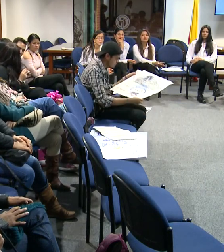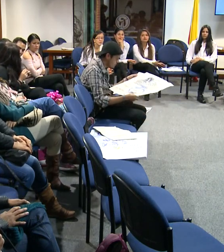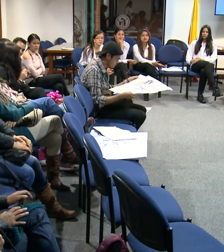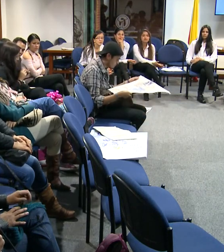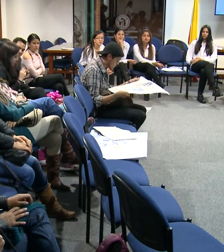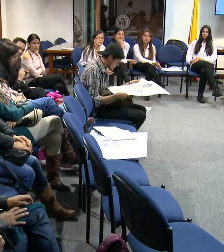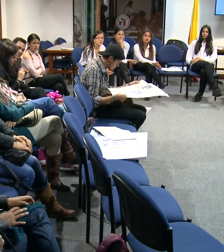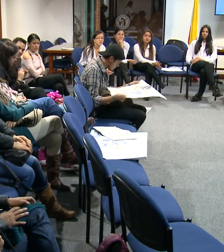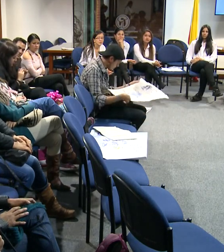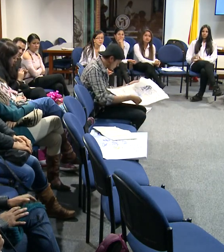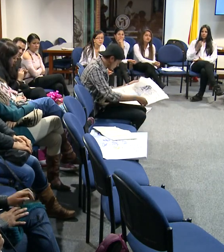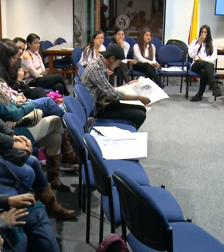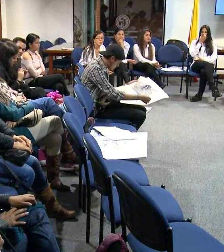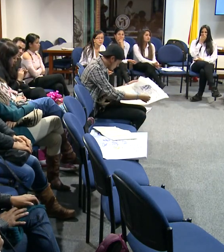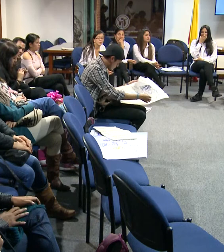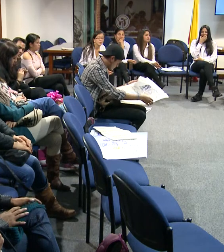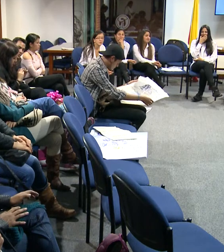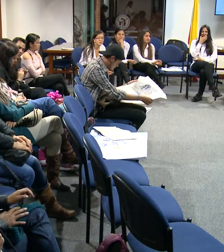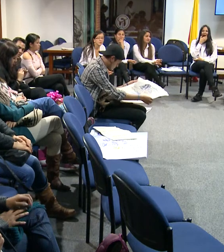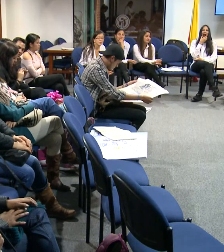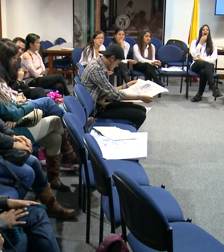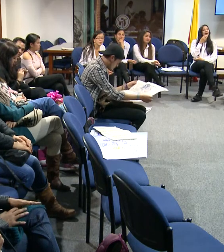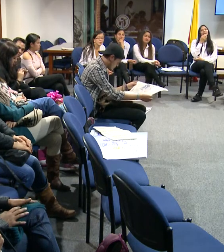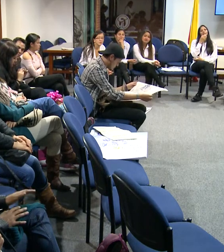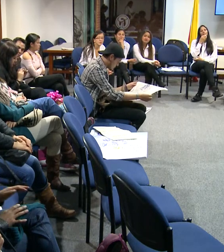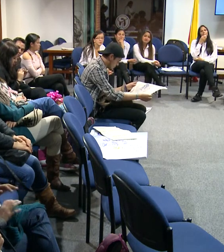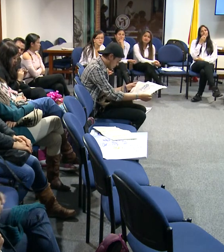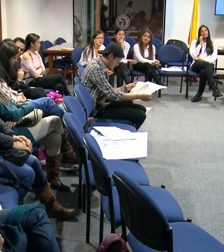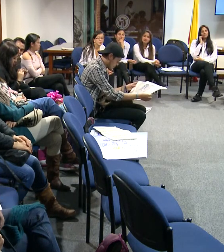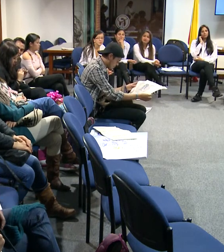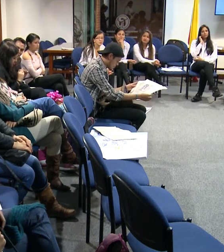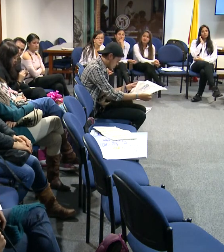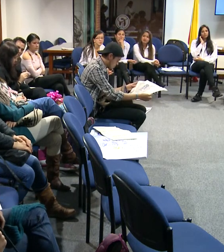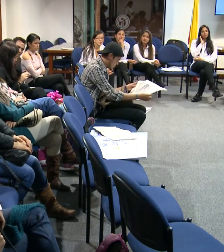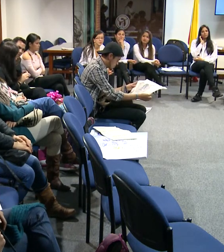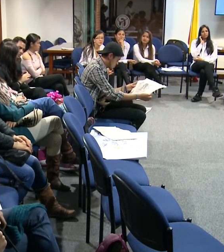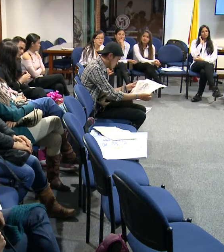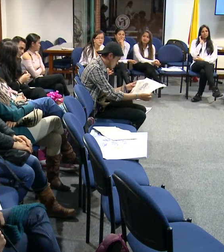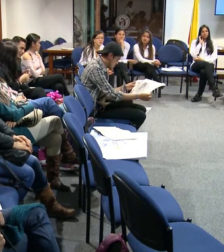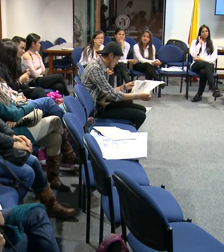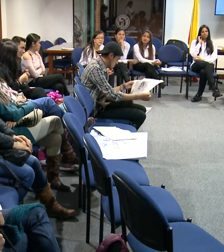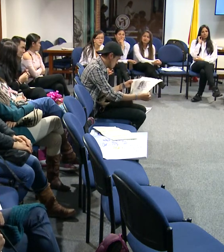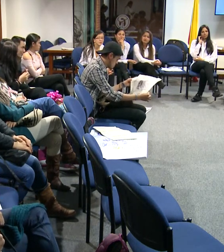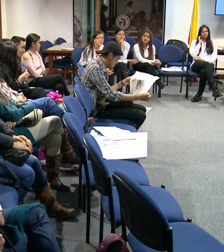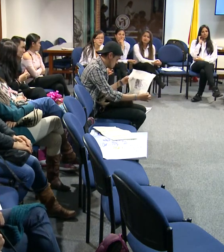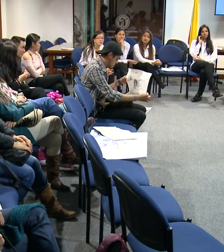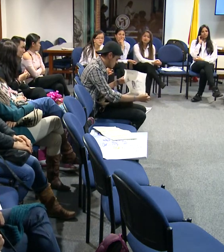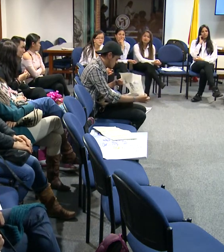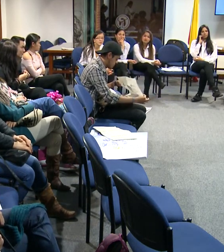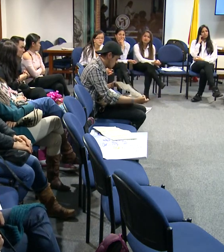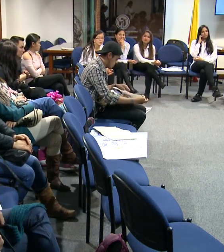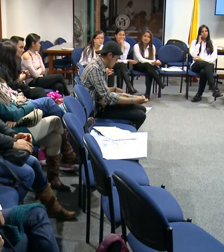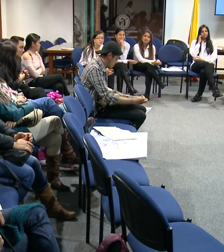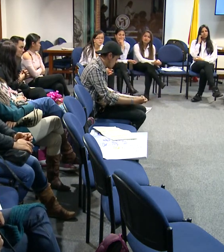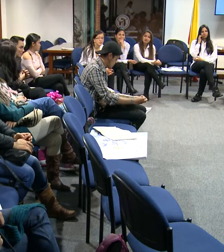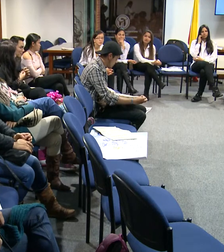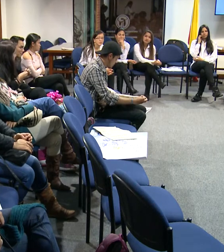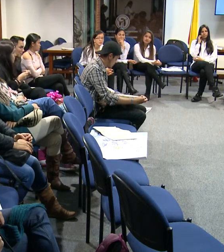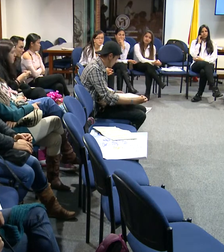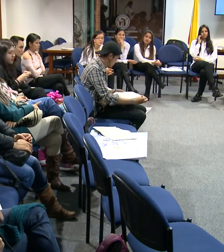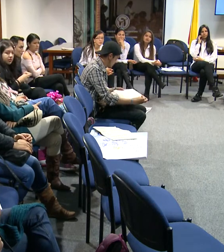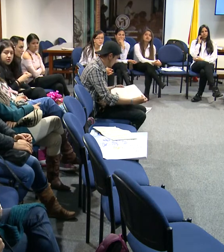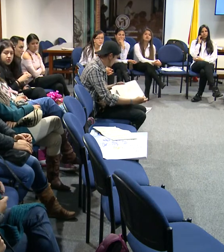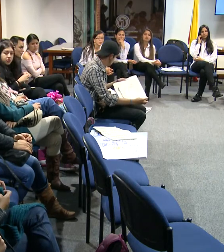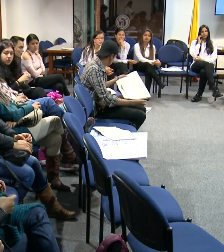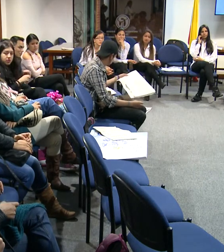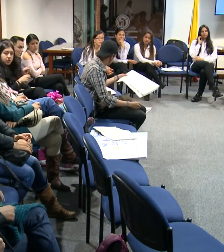con los chicos en primaria, ¿sí? ¿Cómo se ven ahí? ¿Sí? Porque ustedes no están hablando de cualquier cosa, están